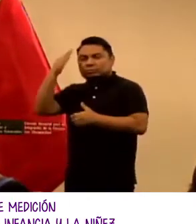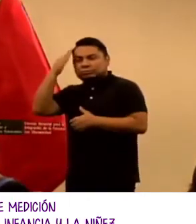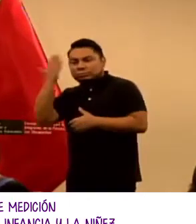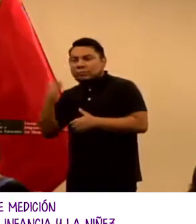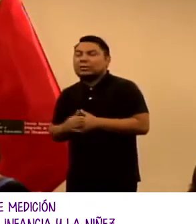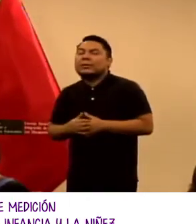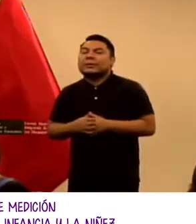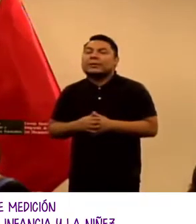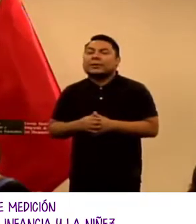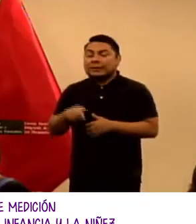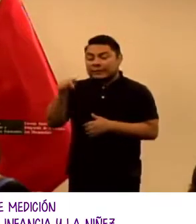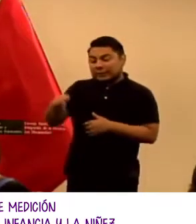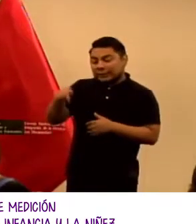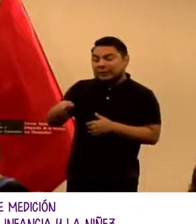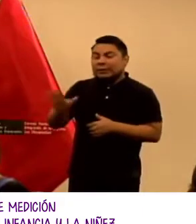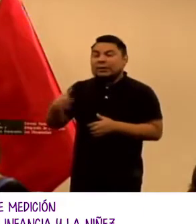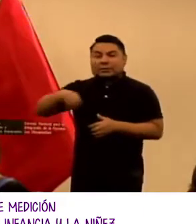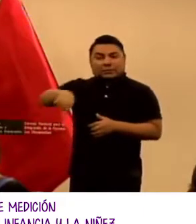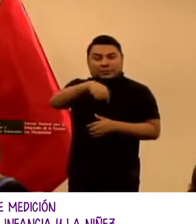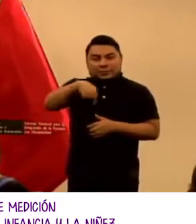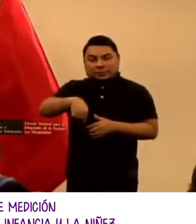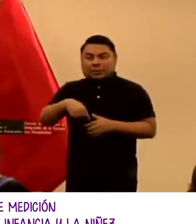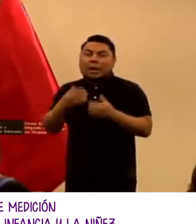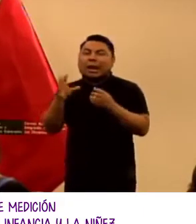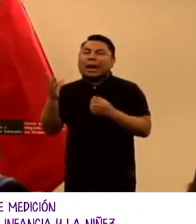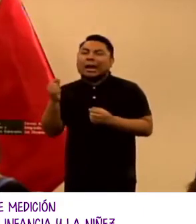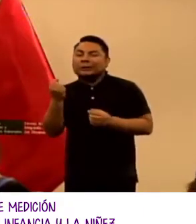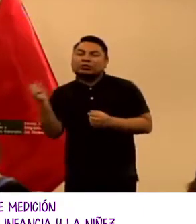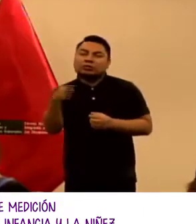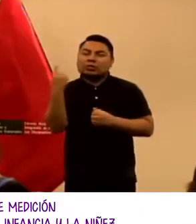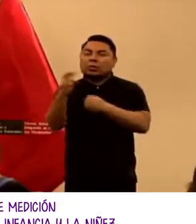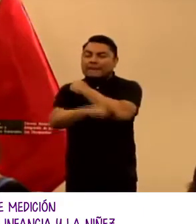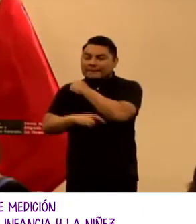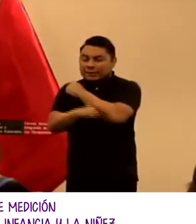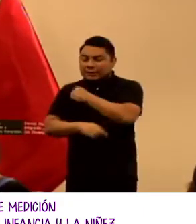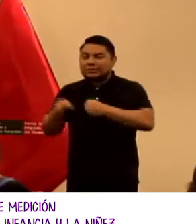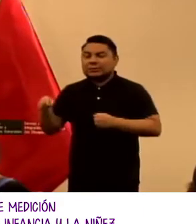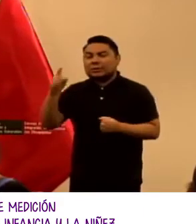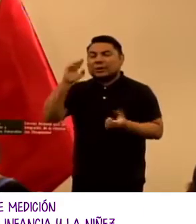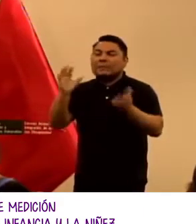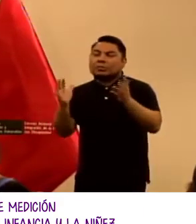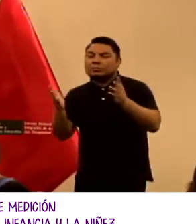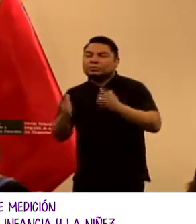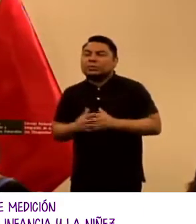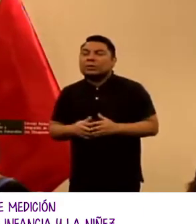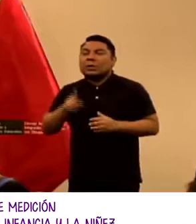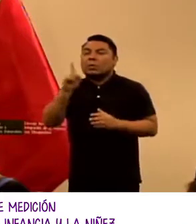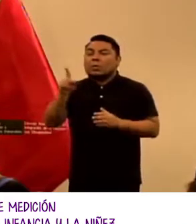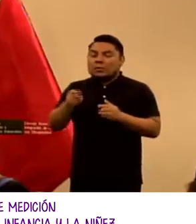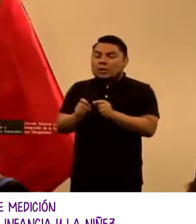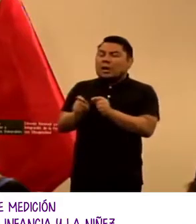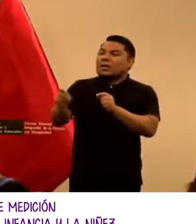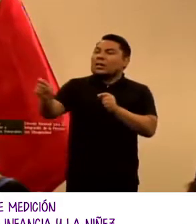En este caso, para nuestra región es casi en todos los países, que equivaldría aproximadamente a una distancia